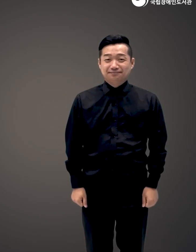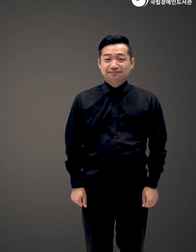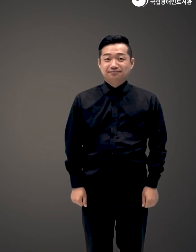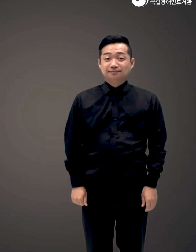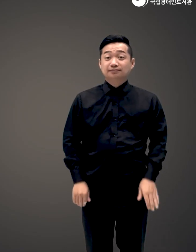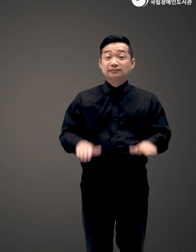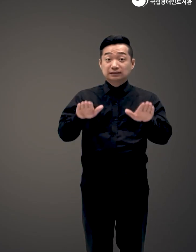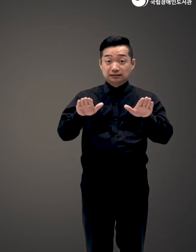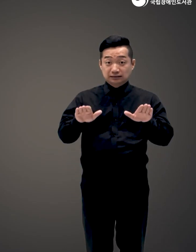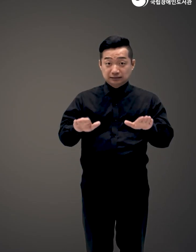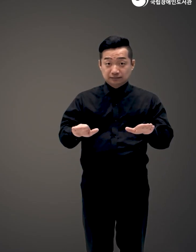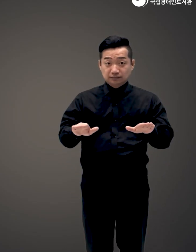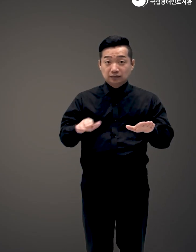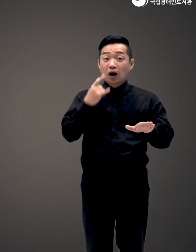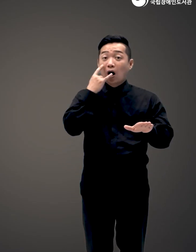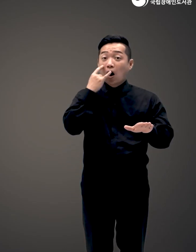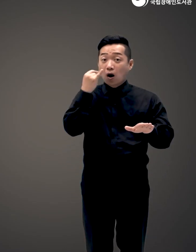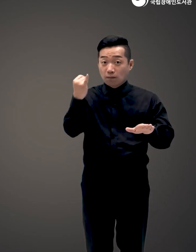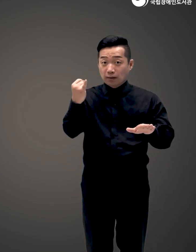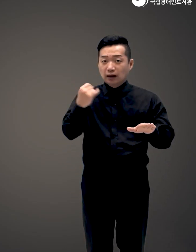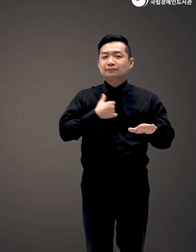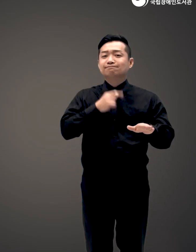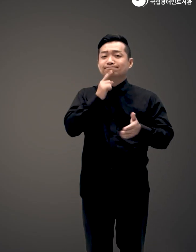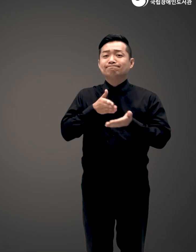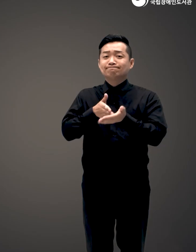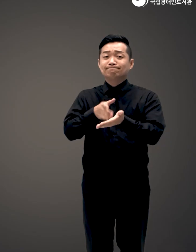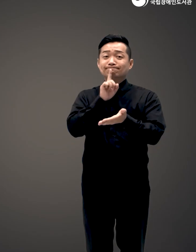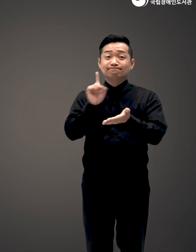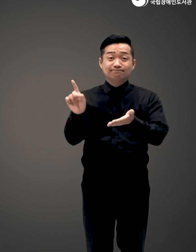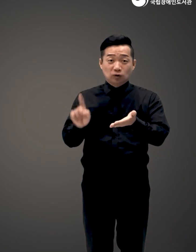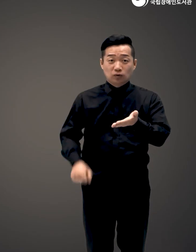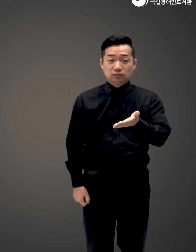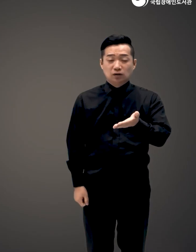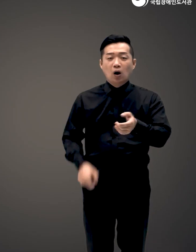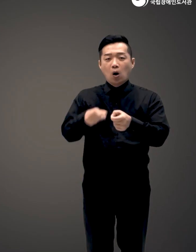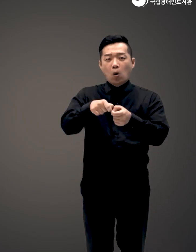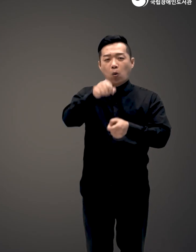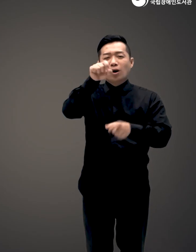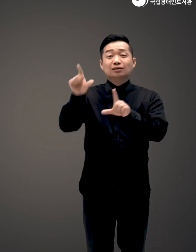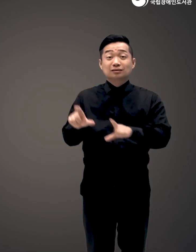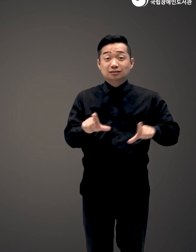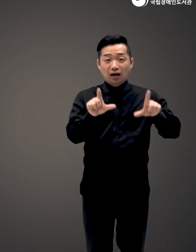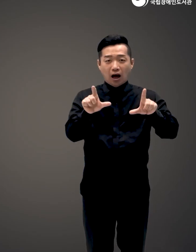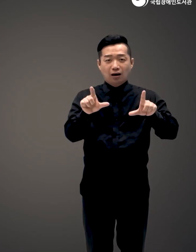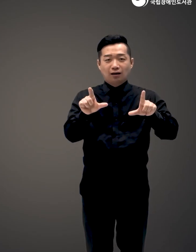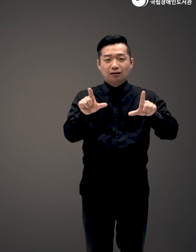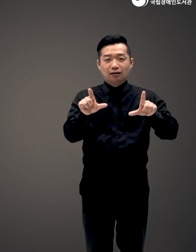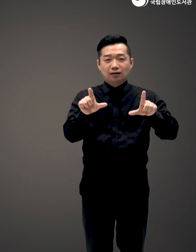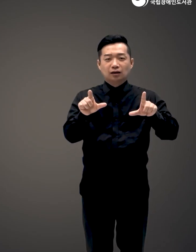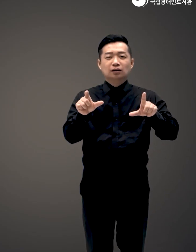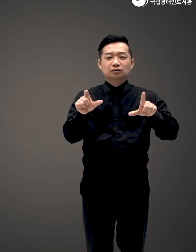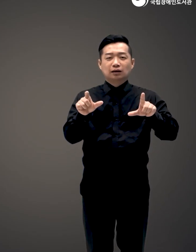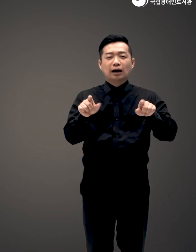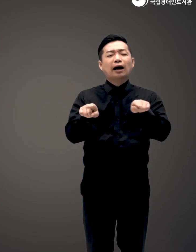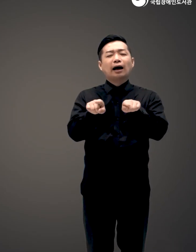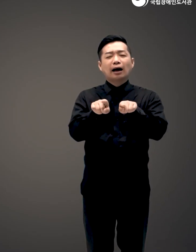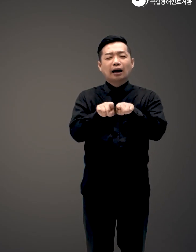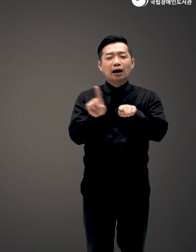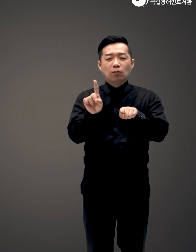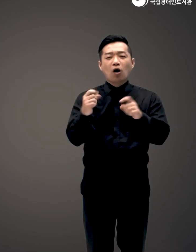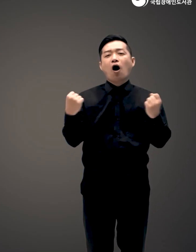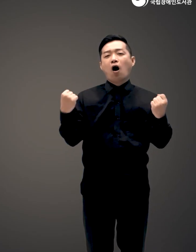근데 지금 엄마한테 하고 싶은 얘기는 그러니까 오래 사시되 좀